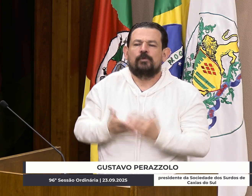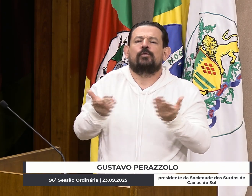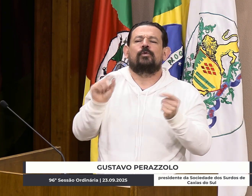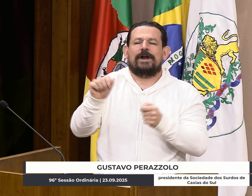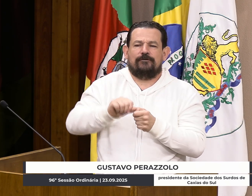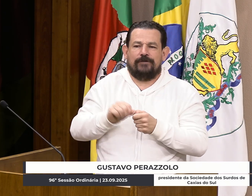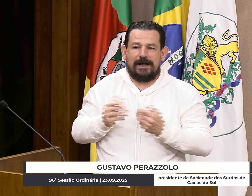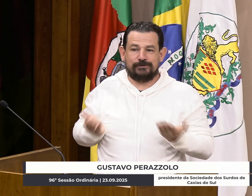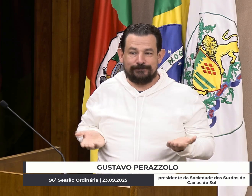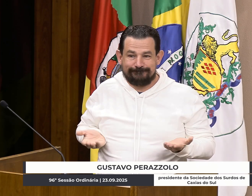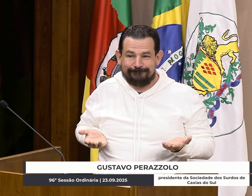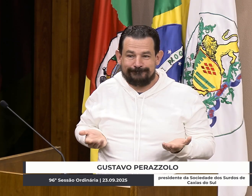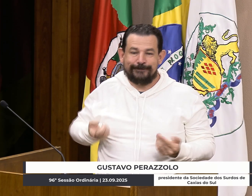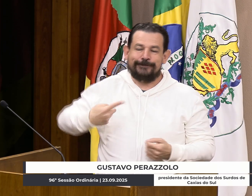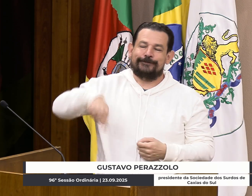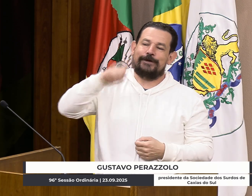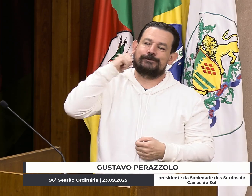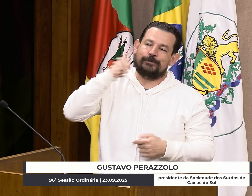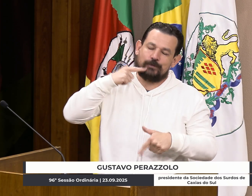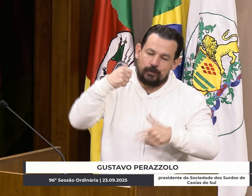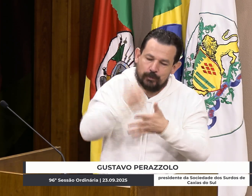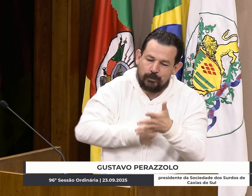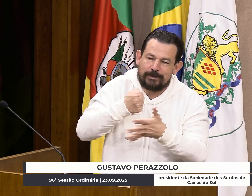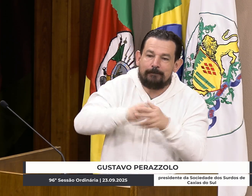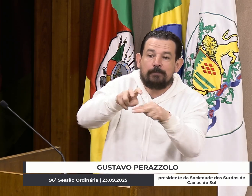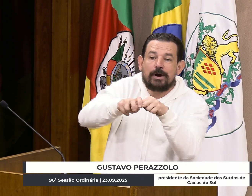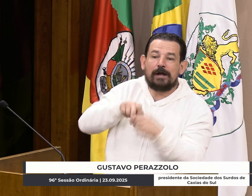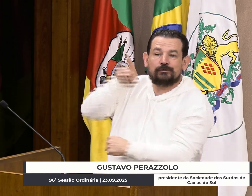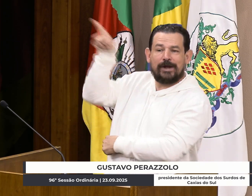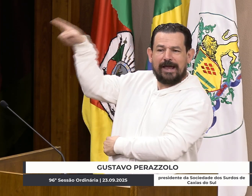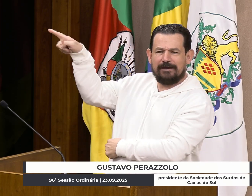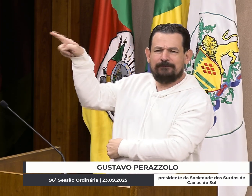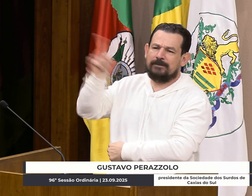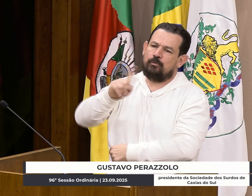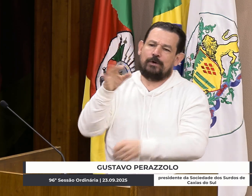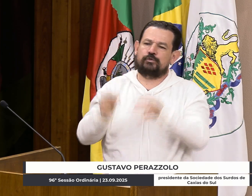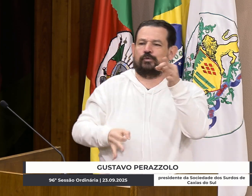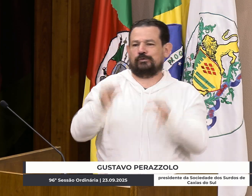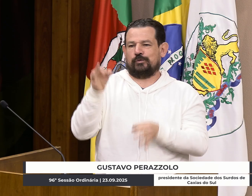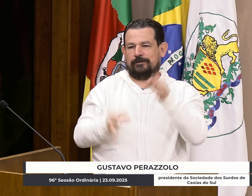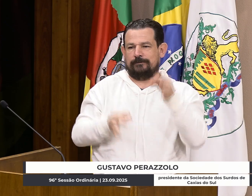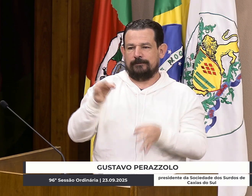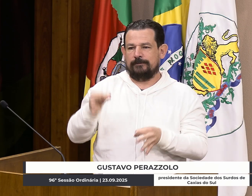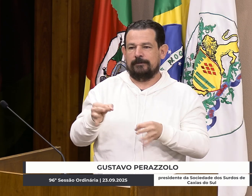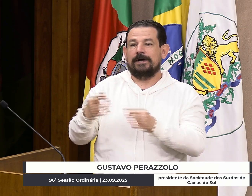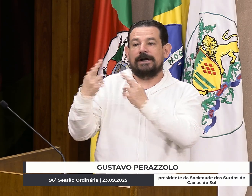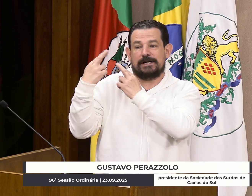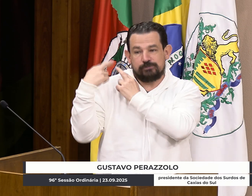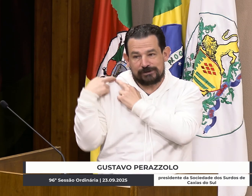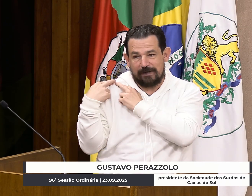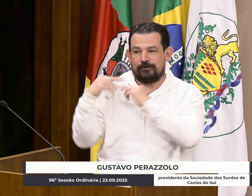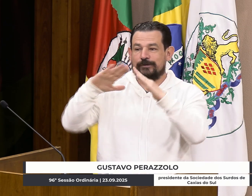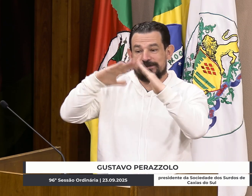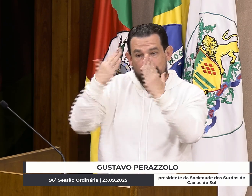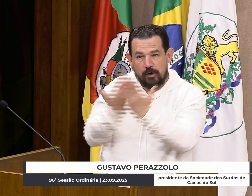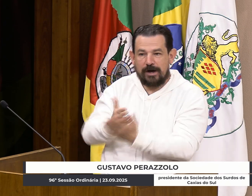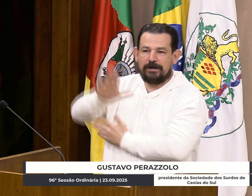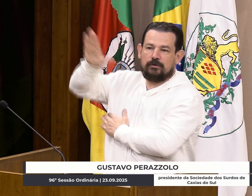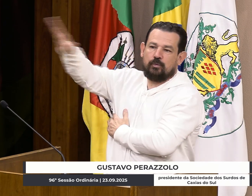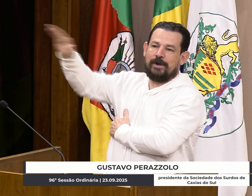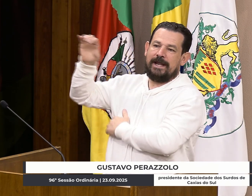está abandonado. E o que eu faço, né, enquanto representante dessa comunidade? Nós já pedimos, já entramos